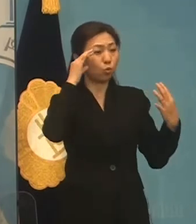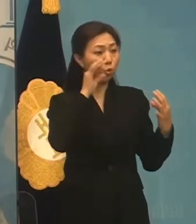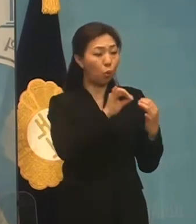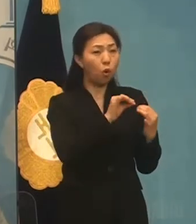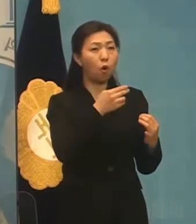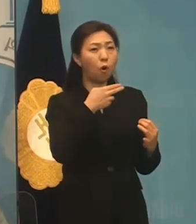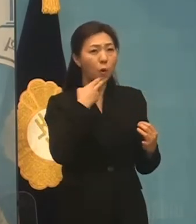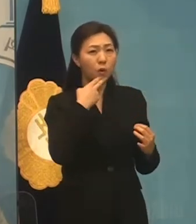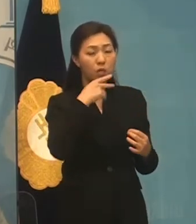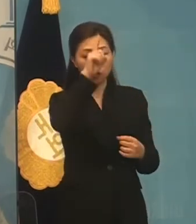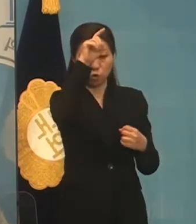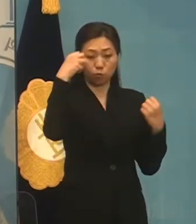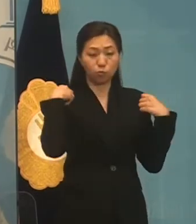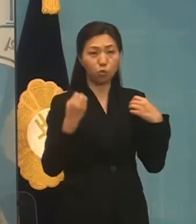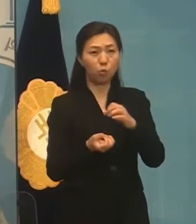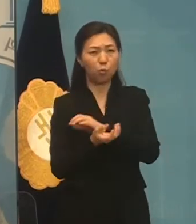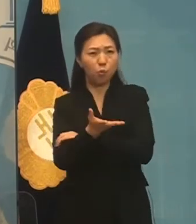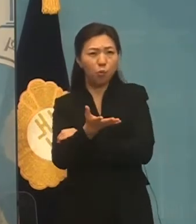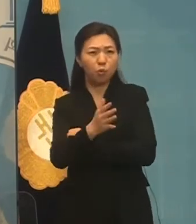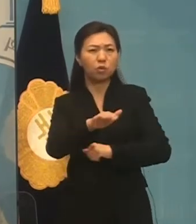큰 충격을 더하고 있습니다.